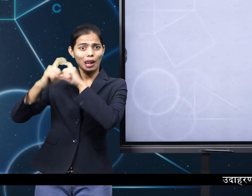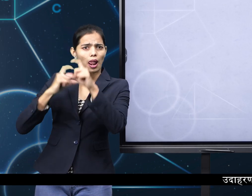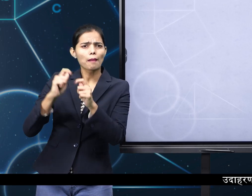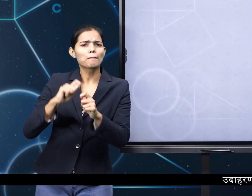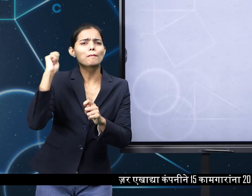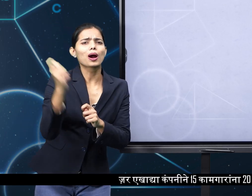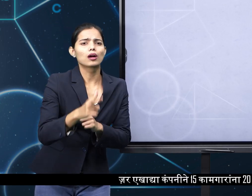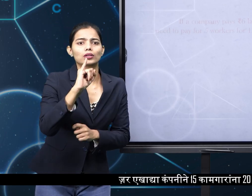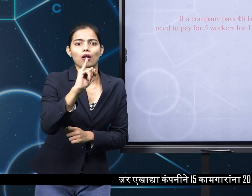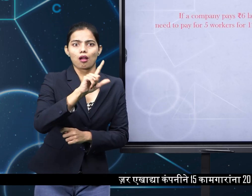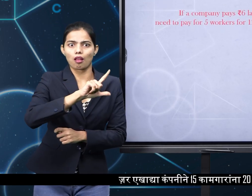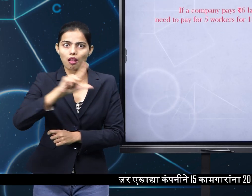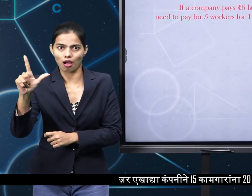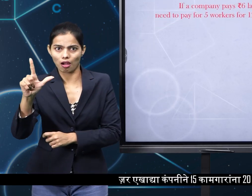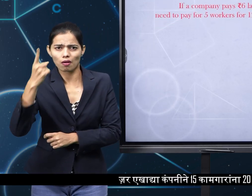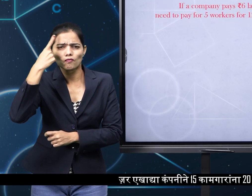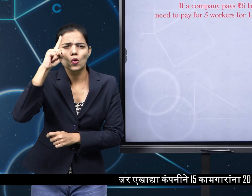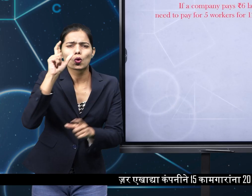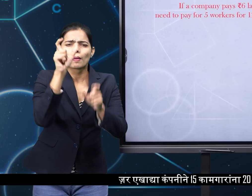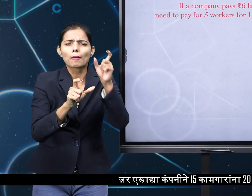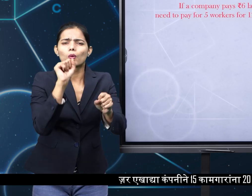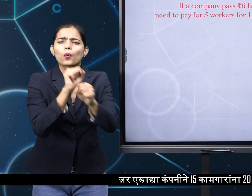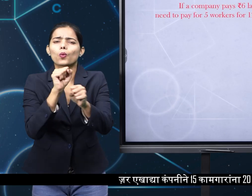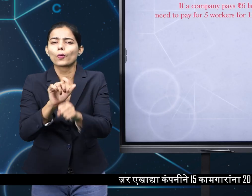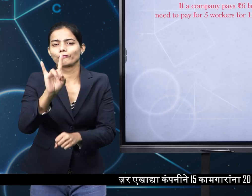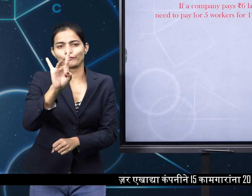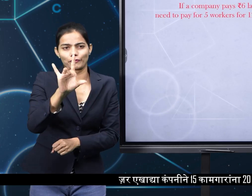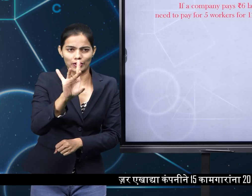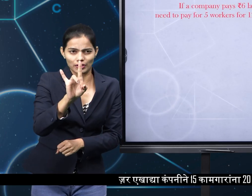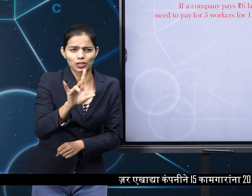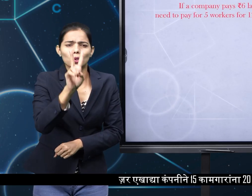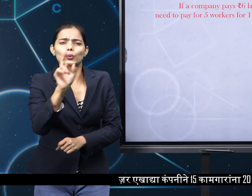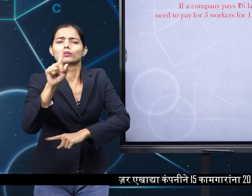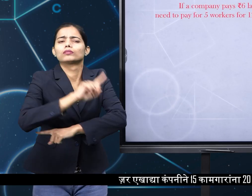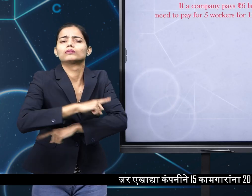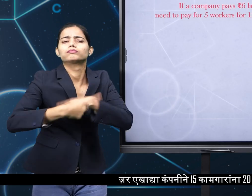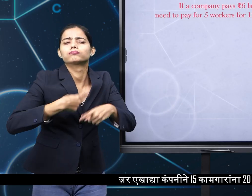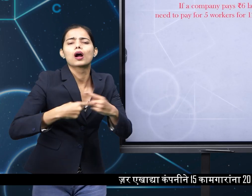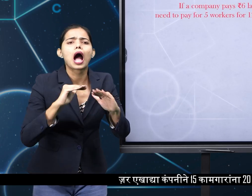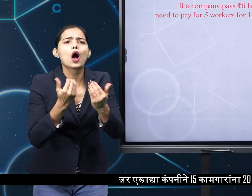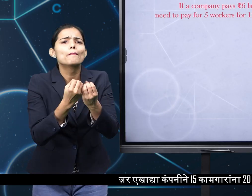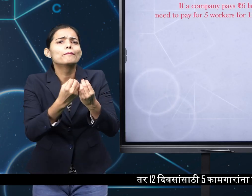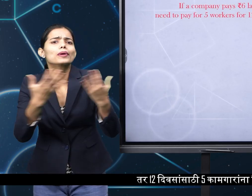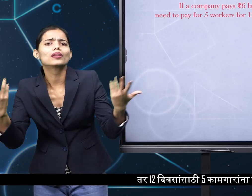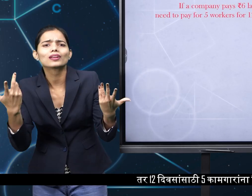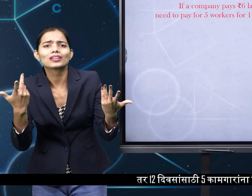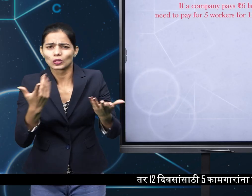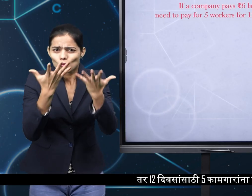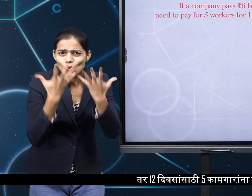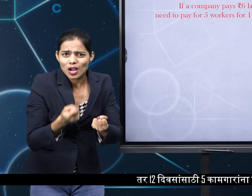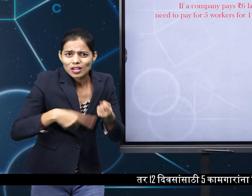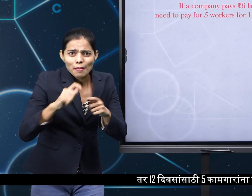उदाहरण. जर एखाद्या कंपनीने 15 कामगारांना 20 दिवसांसाठी 6 लाख रुपये दिले तर